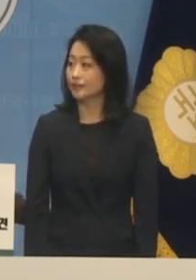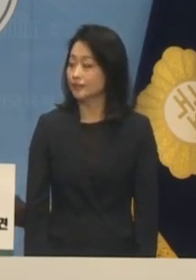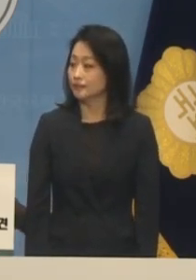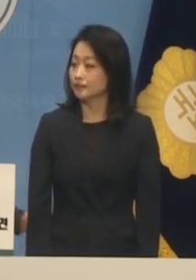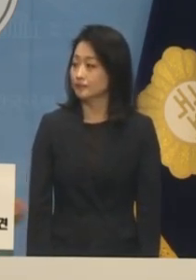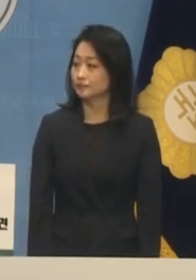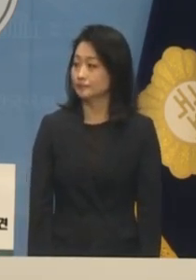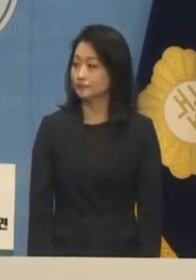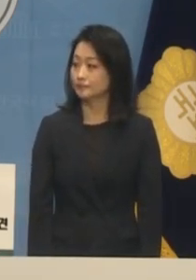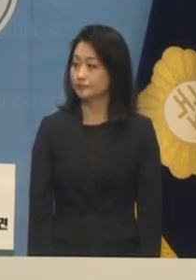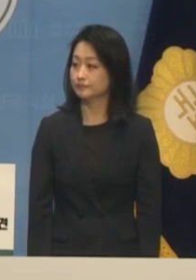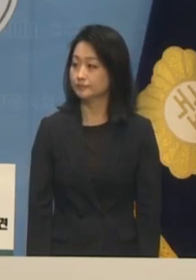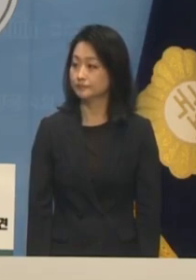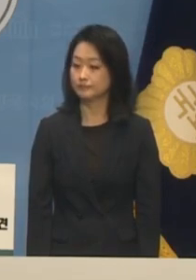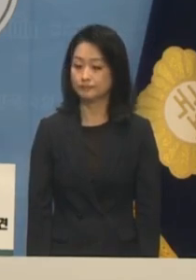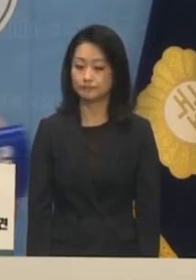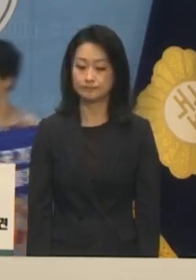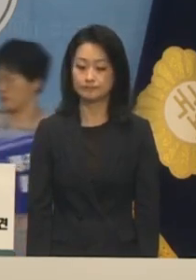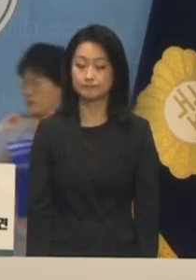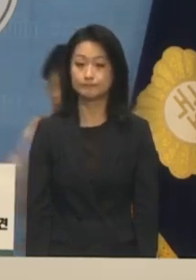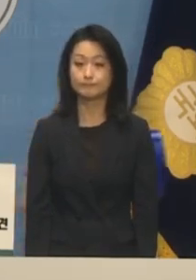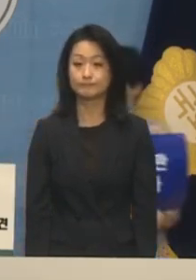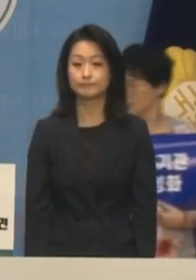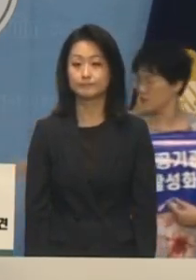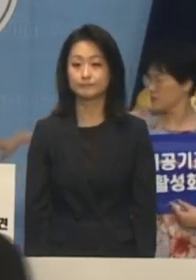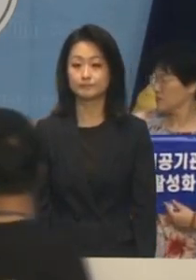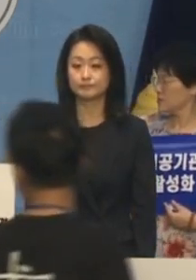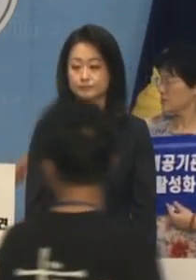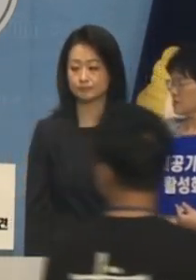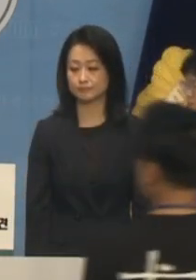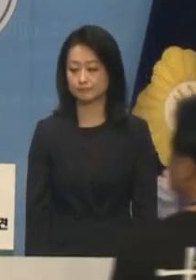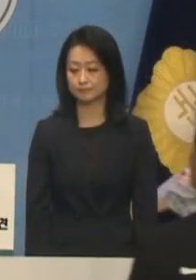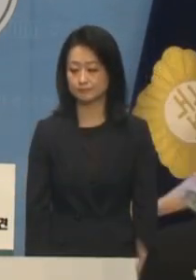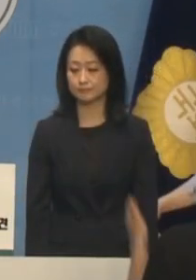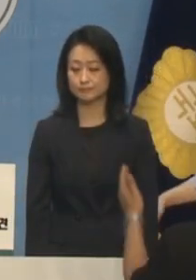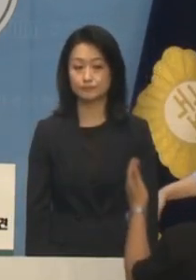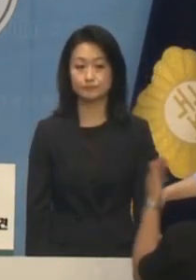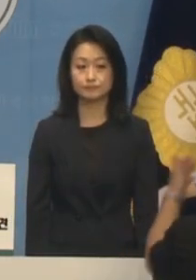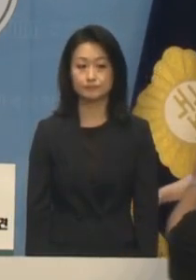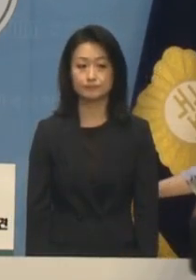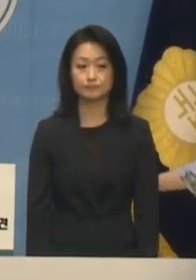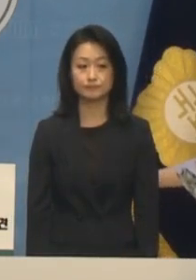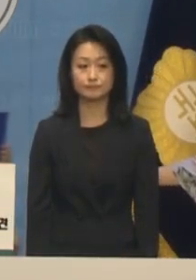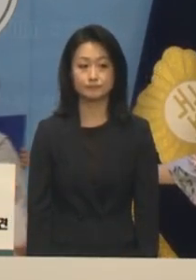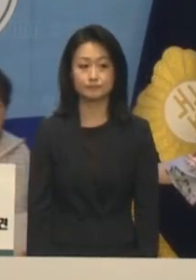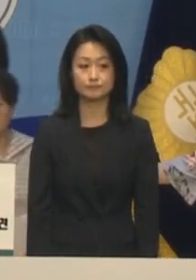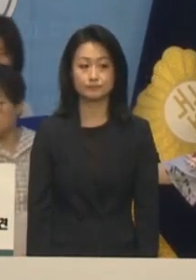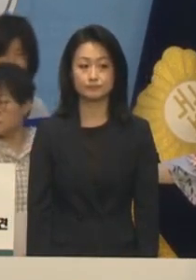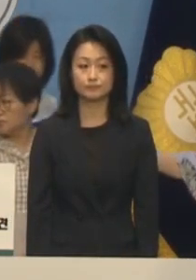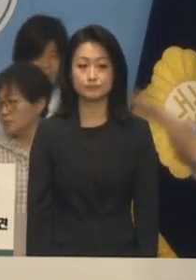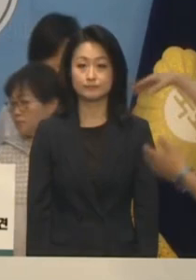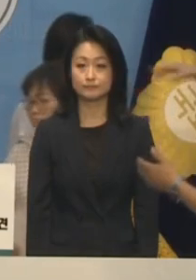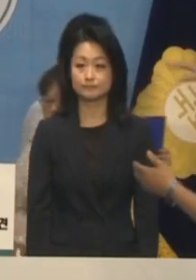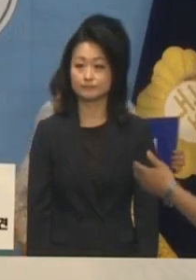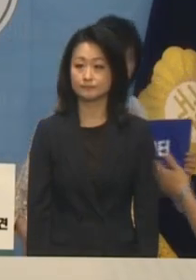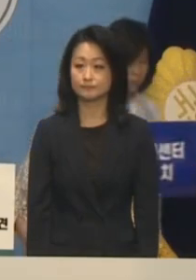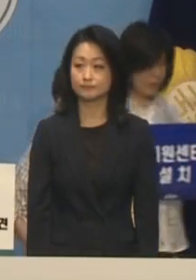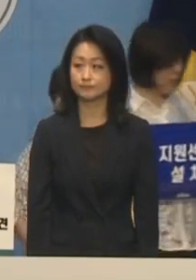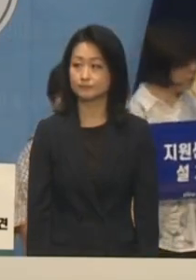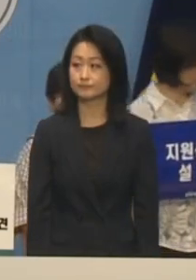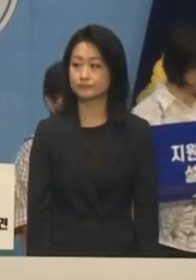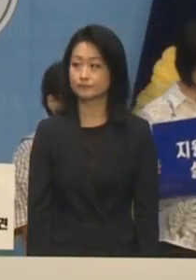이쪽으로 오시고 세 분 정도. 네. 세분 여기 쓰시고 나머지는 저랑 같이